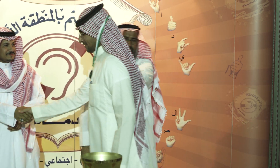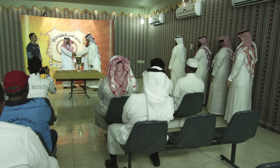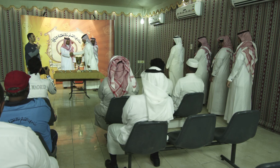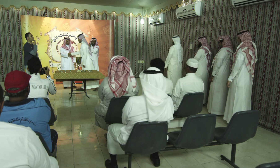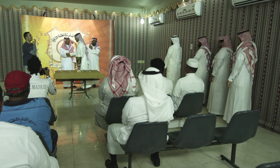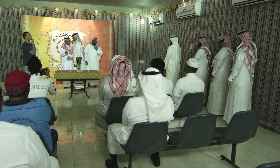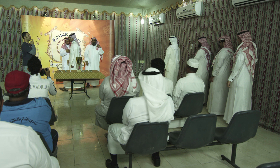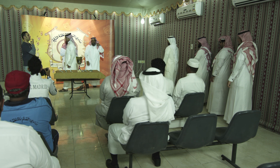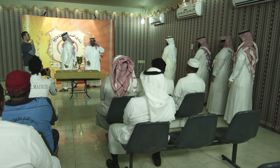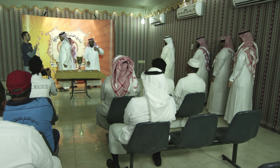طارق المطيري،